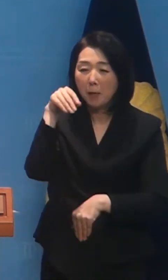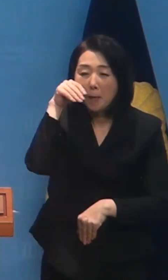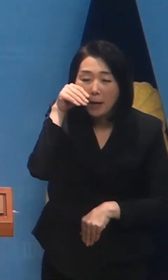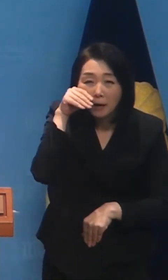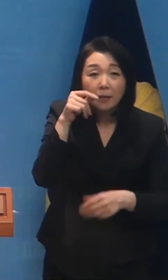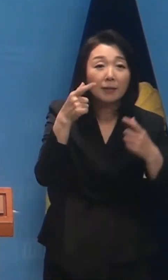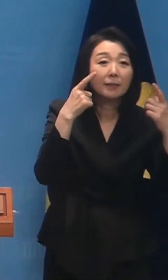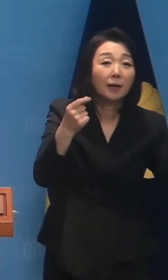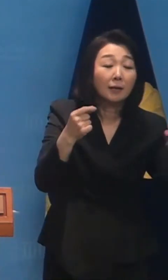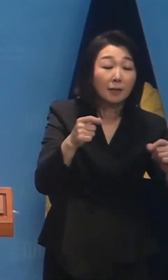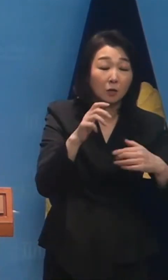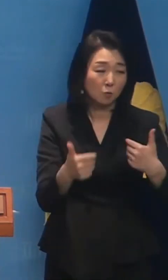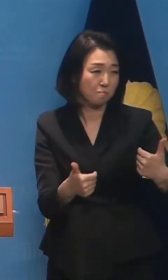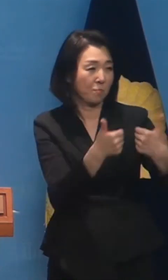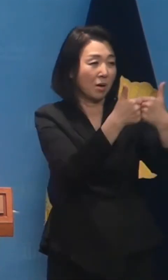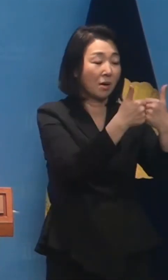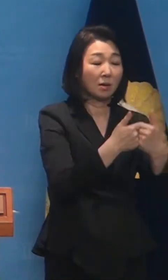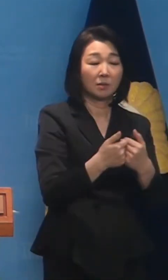용감하게 맞서 싸우는